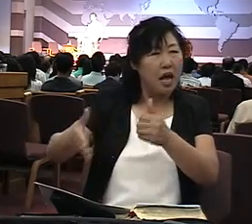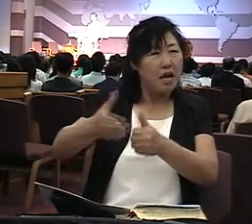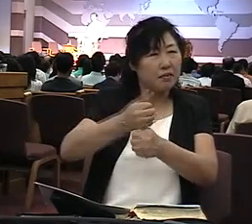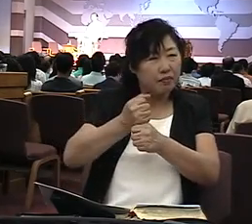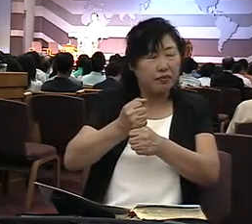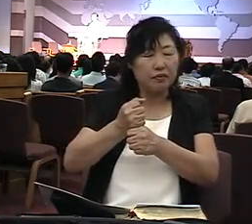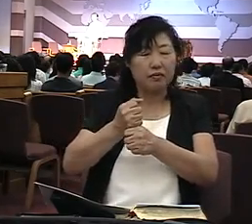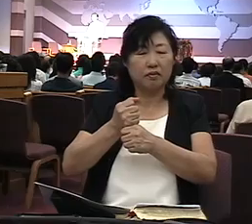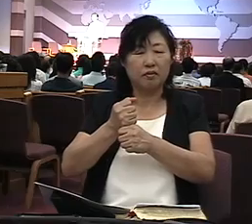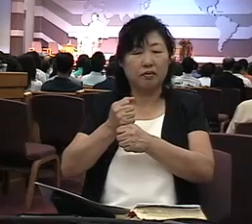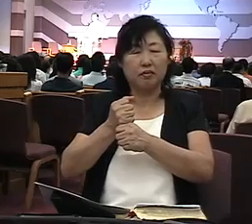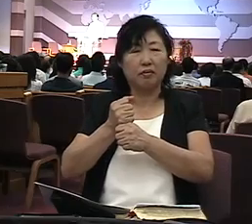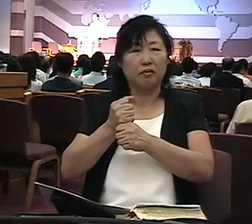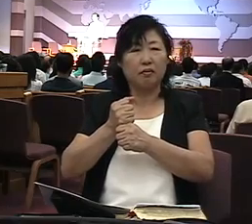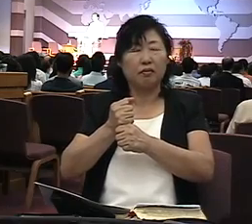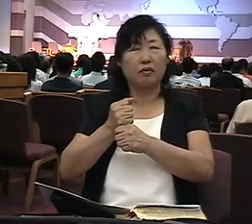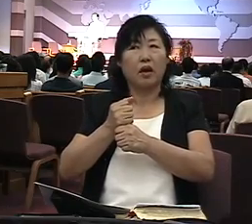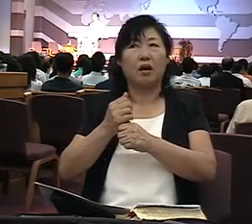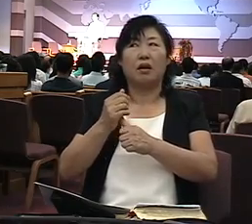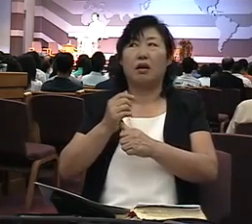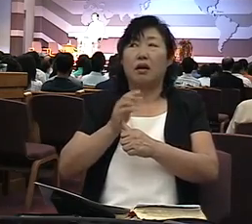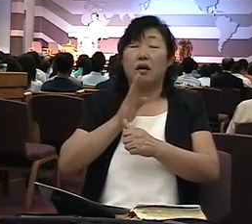심한 것인가? 참으로 저는 충격이었어요.